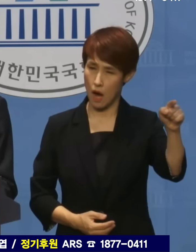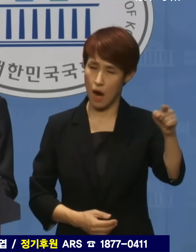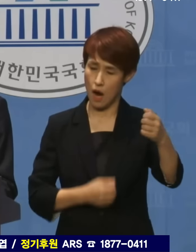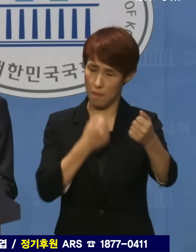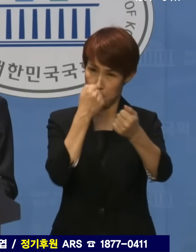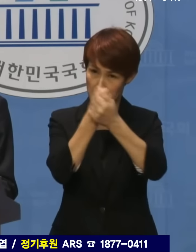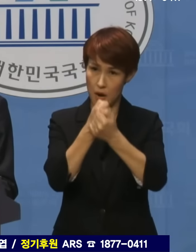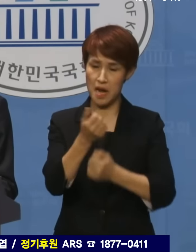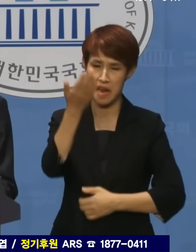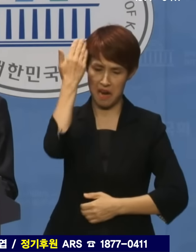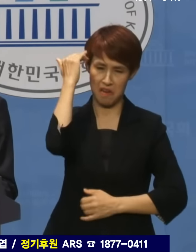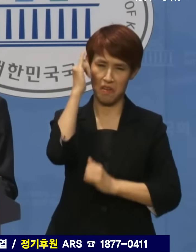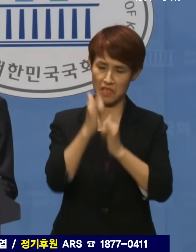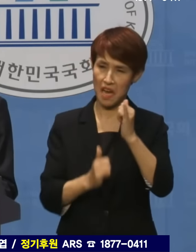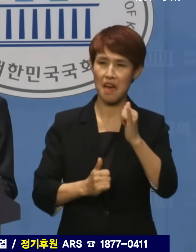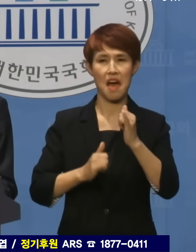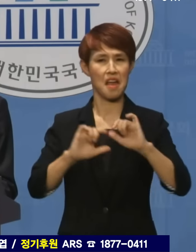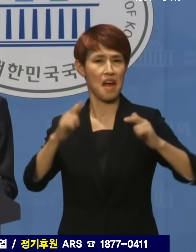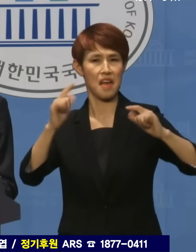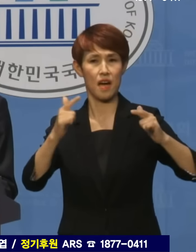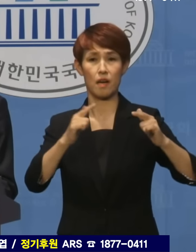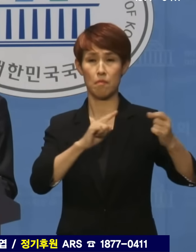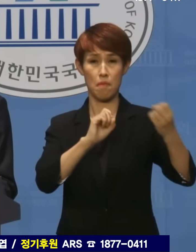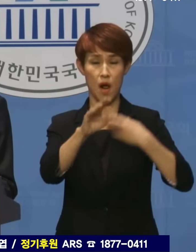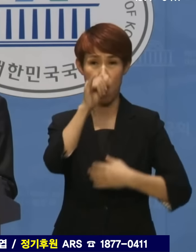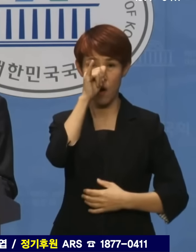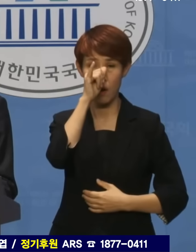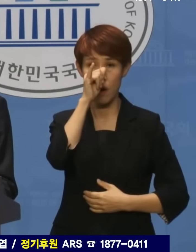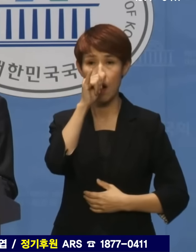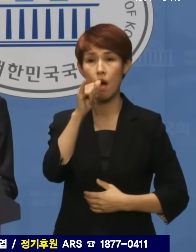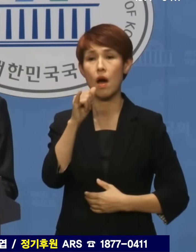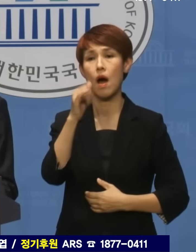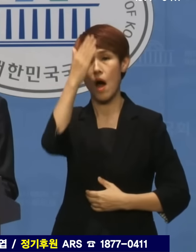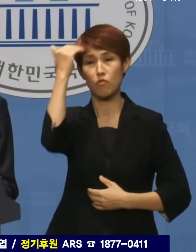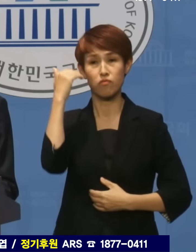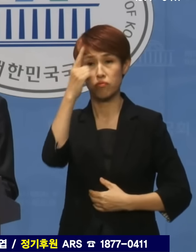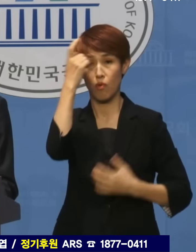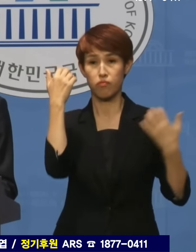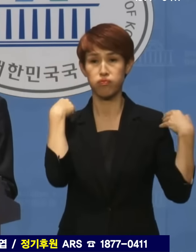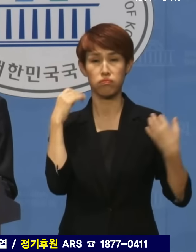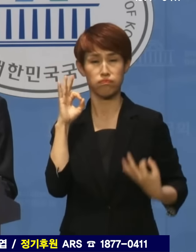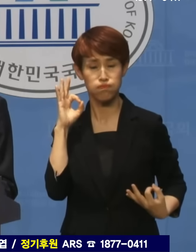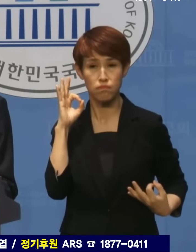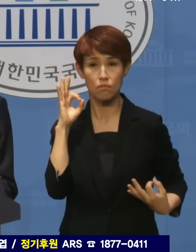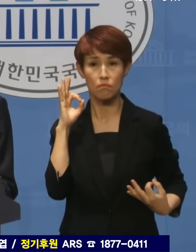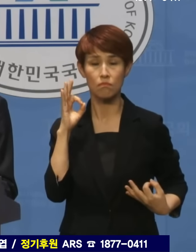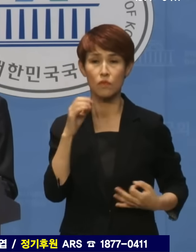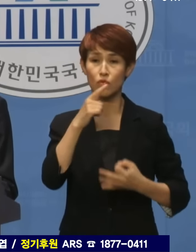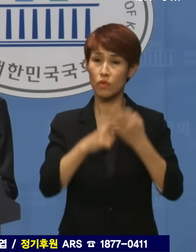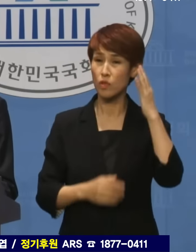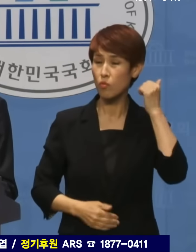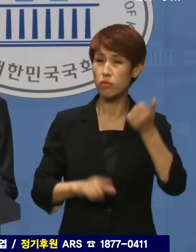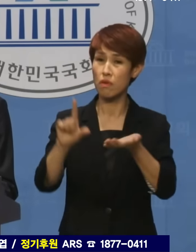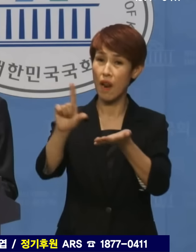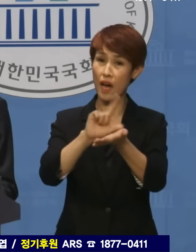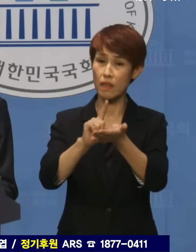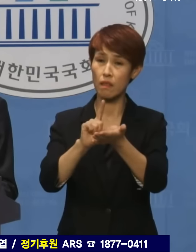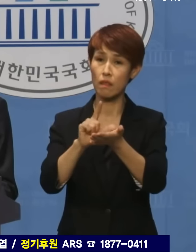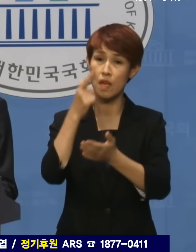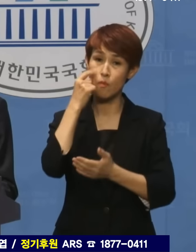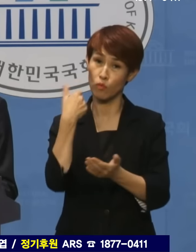과거사 도발 외교관계 역행해 단 한 마디에 항의도 못하더니 윤석열 정부는 라인도 그대로